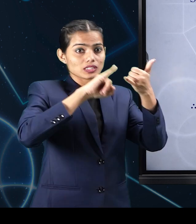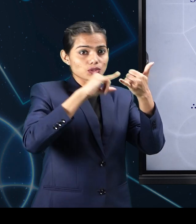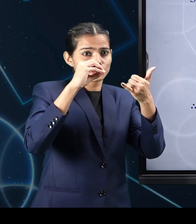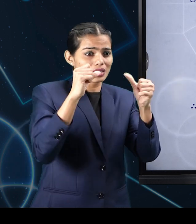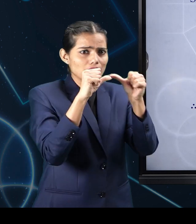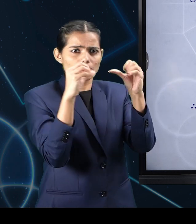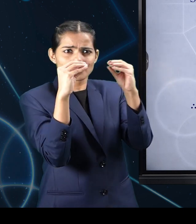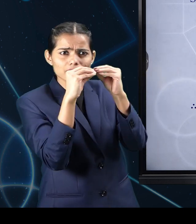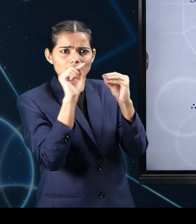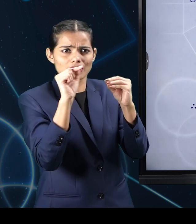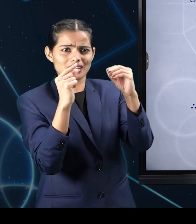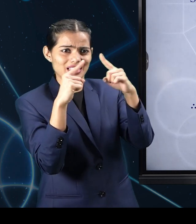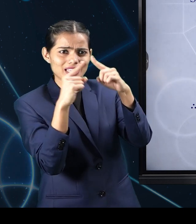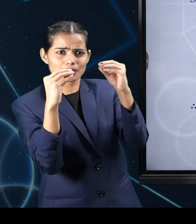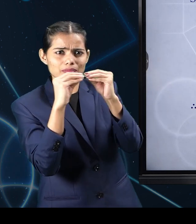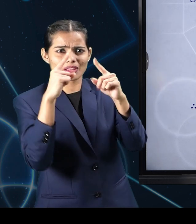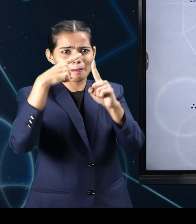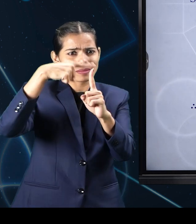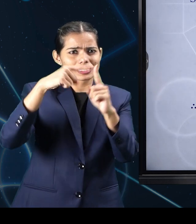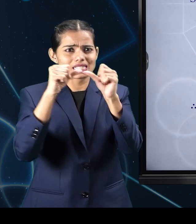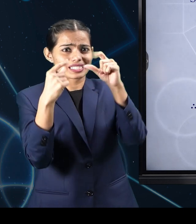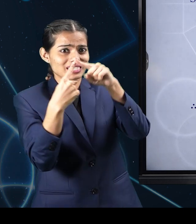AB = TB ప్లస్ AT.